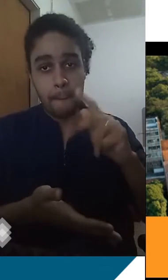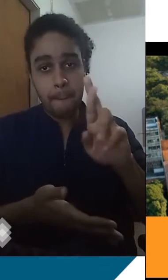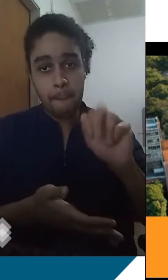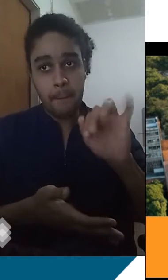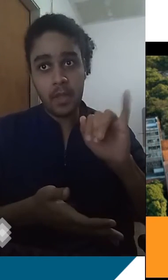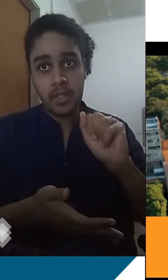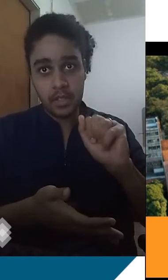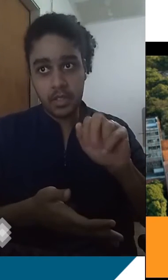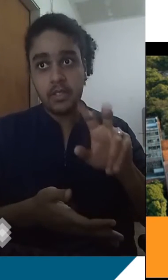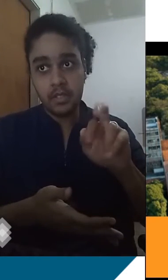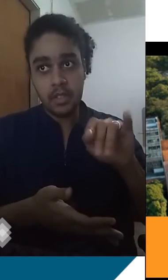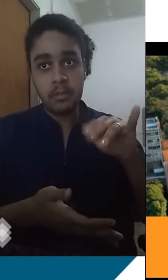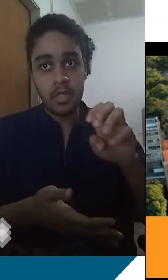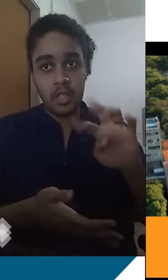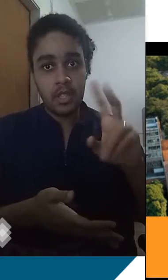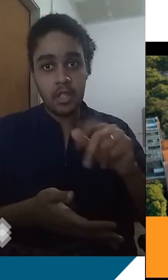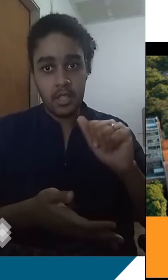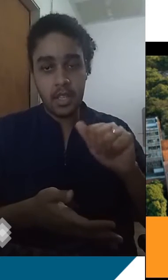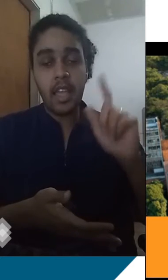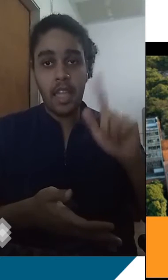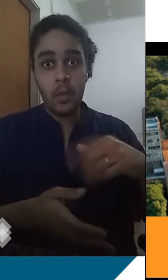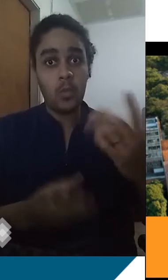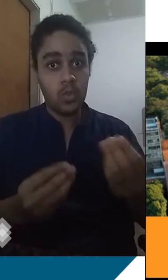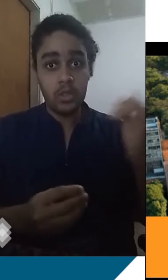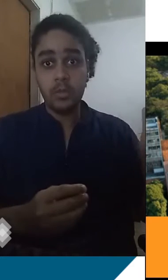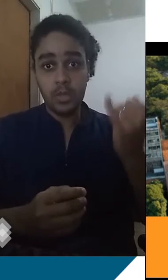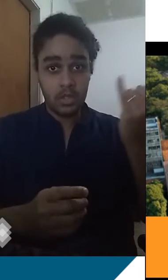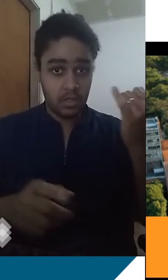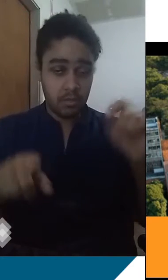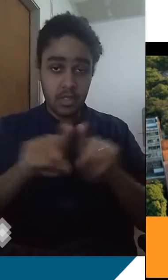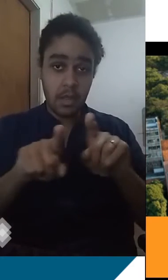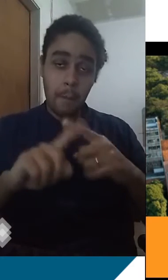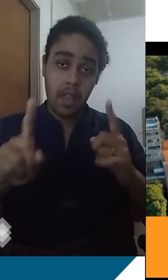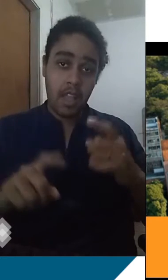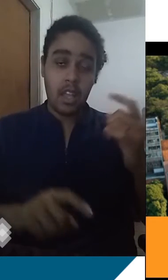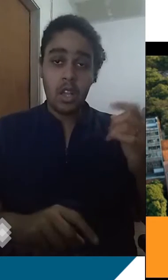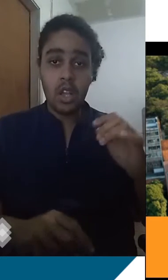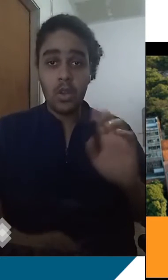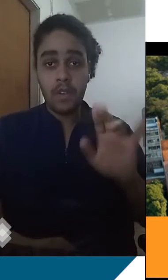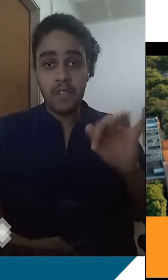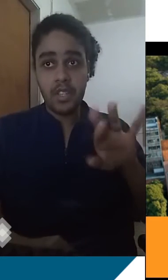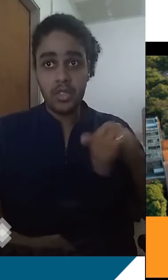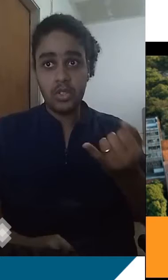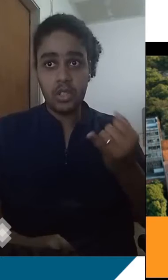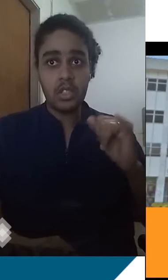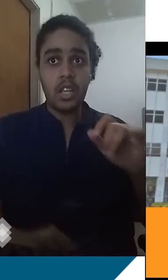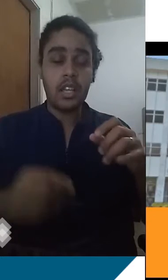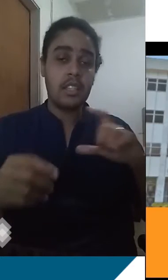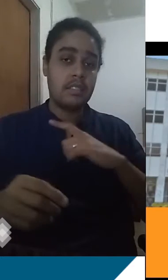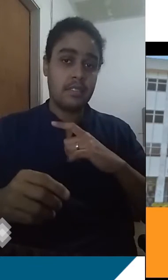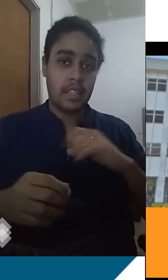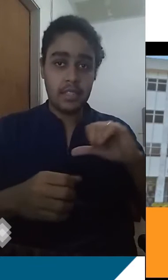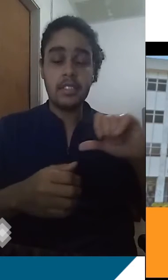fica na zona sul do Rio de Janeiro, também é um campus importante da UFRJ junto com o Fundão, mas a UFRJ é uma universidade que passou pelo processo